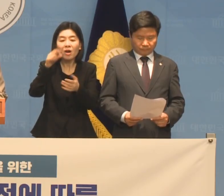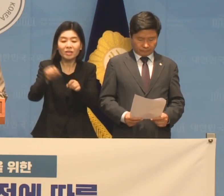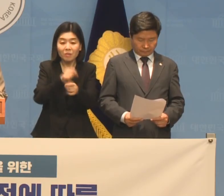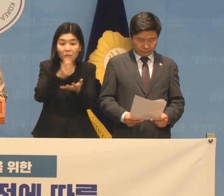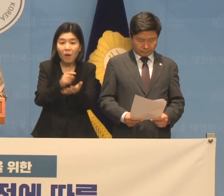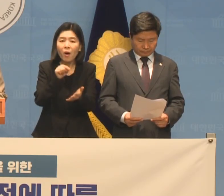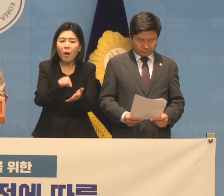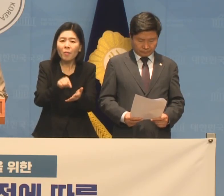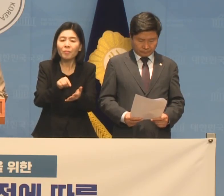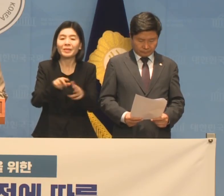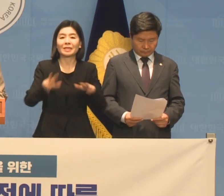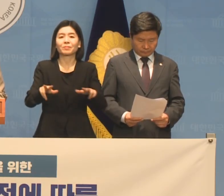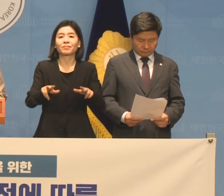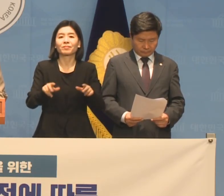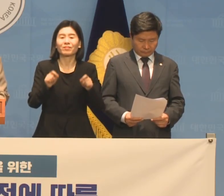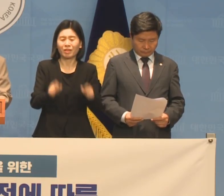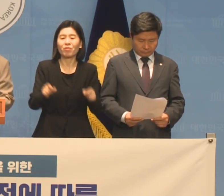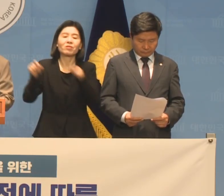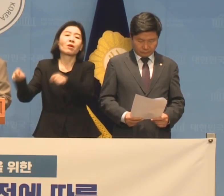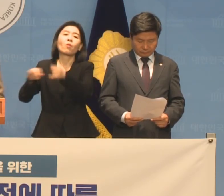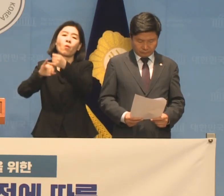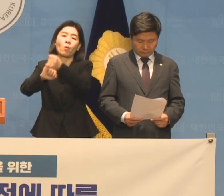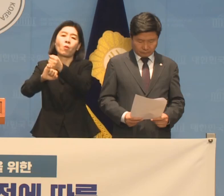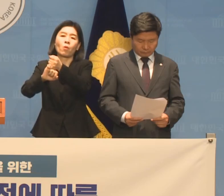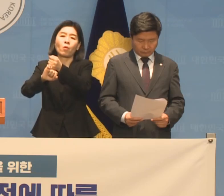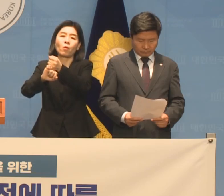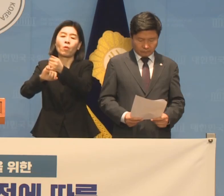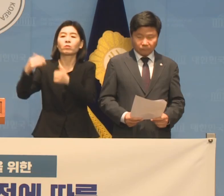연장을 희망하고 있습니다.